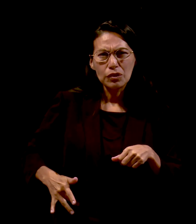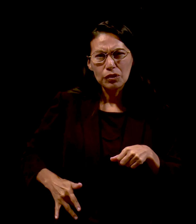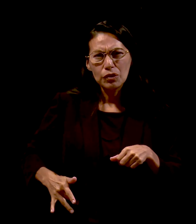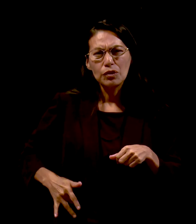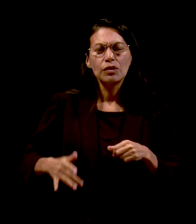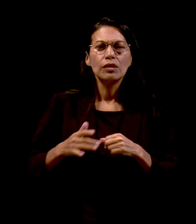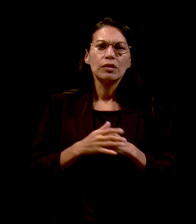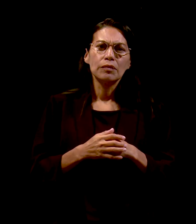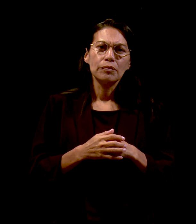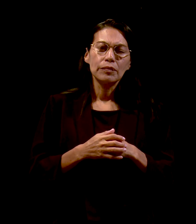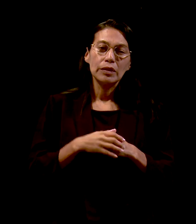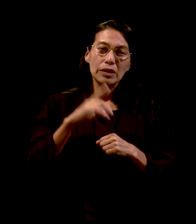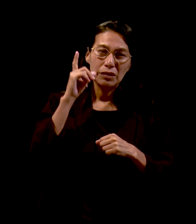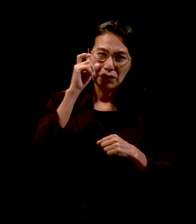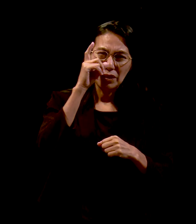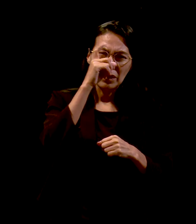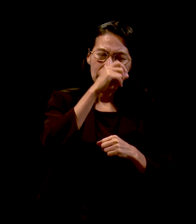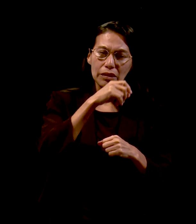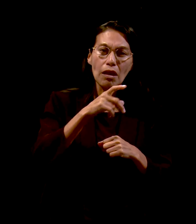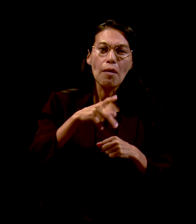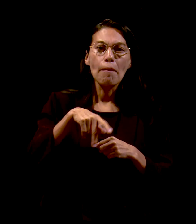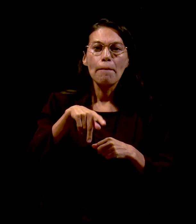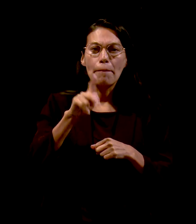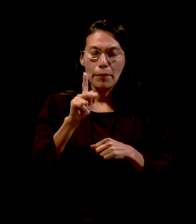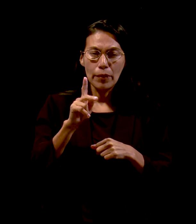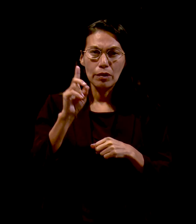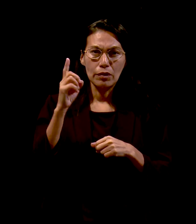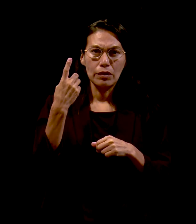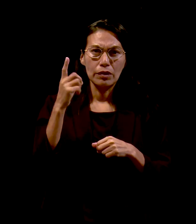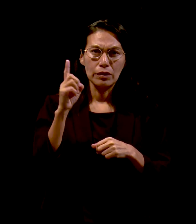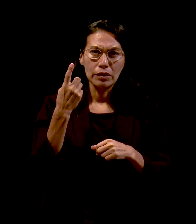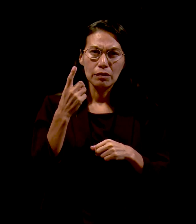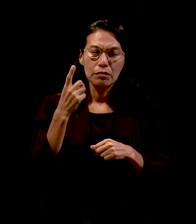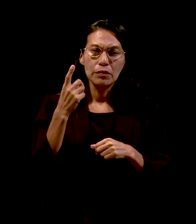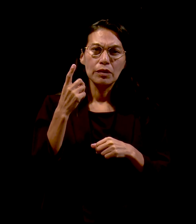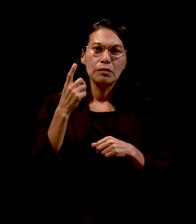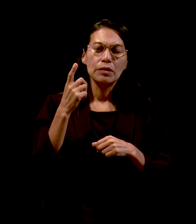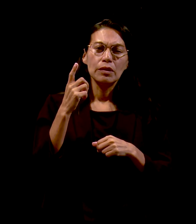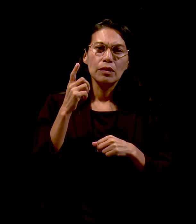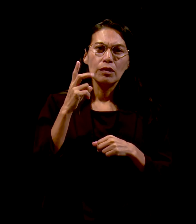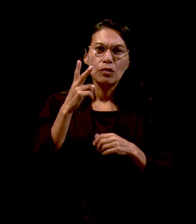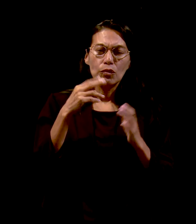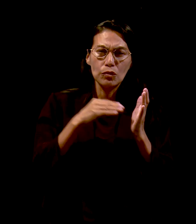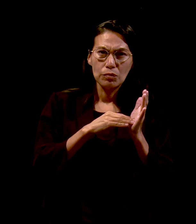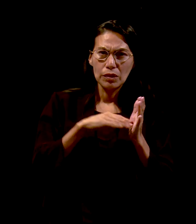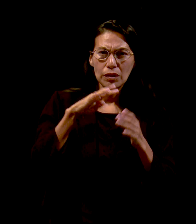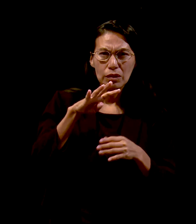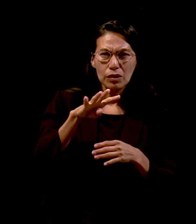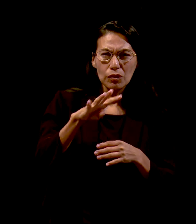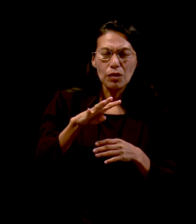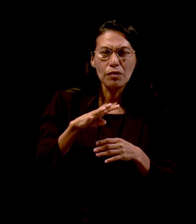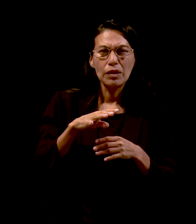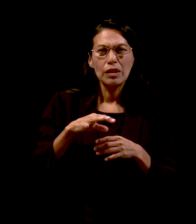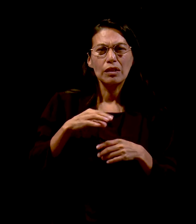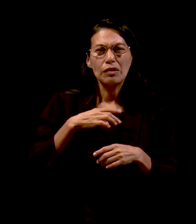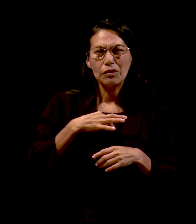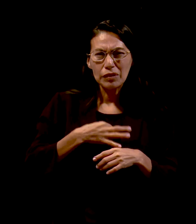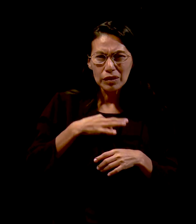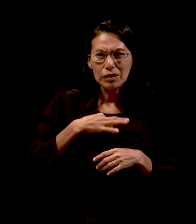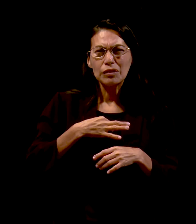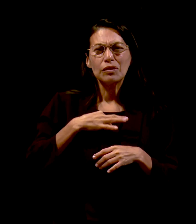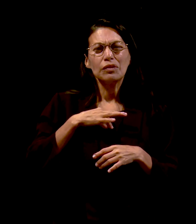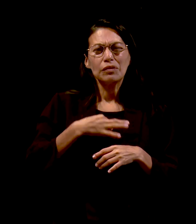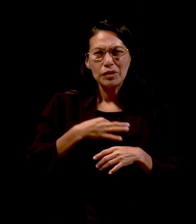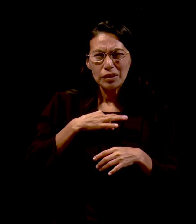estable un tiempo pero en diciembre del 2019 comenzó con cuadros de infección que se